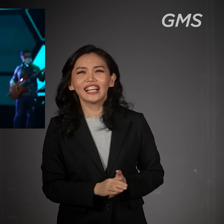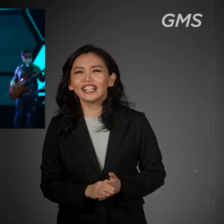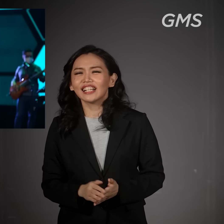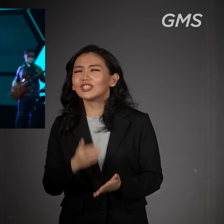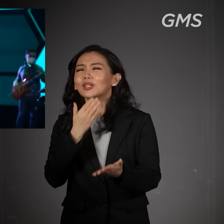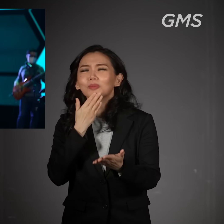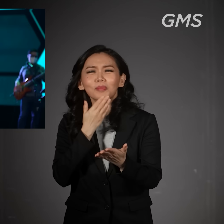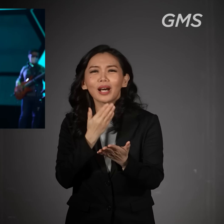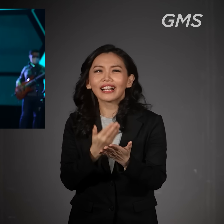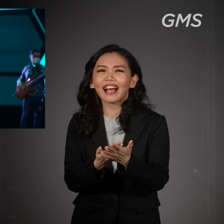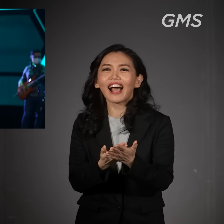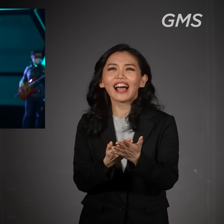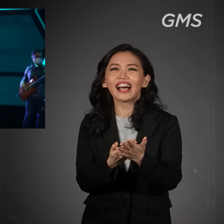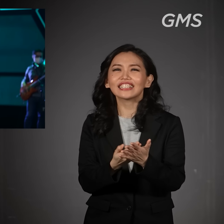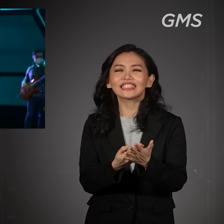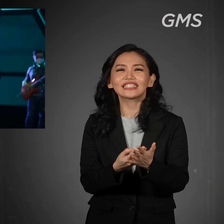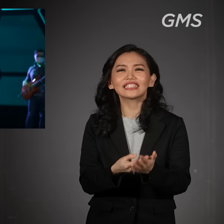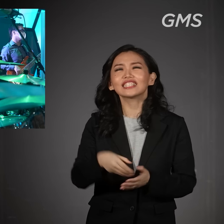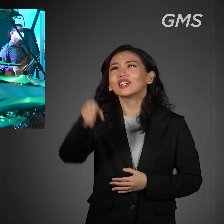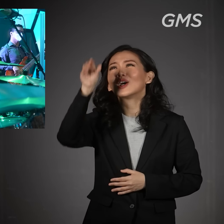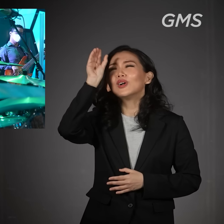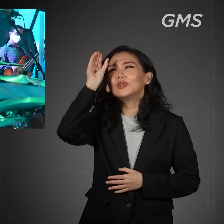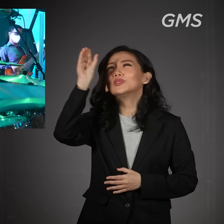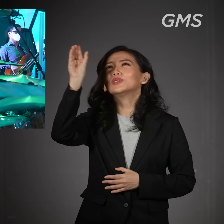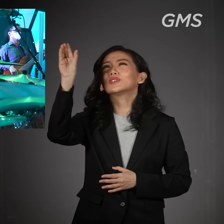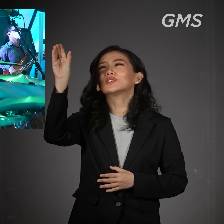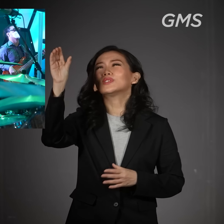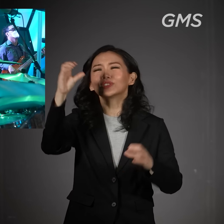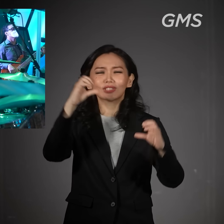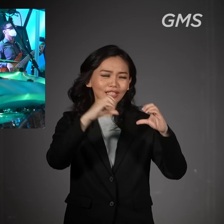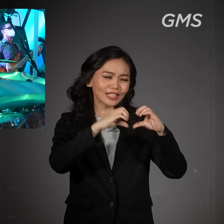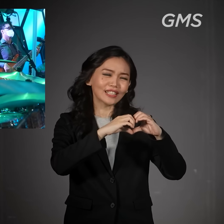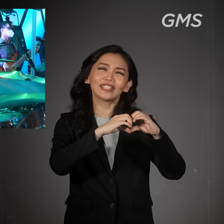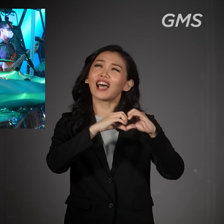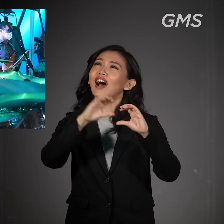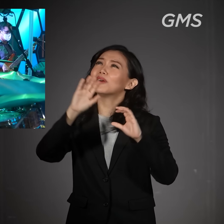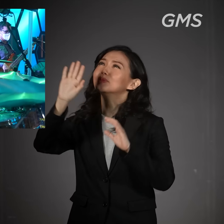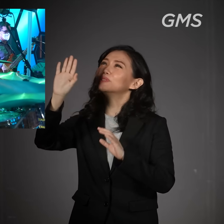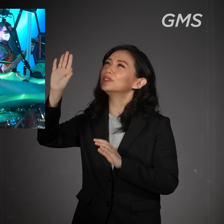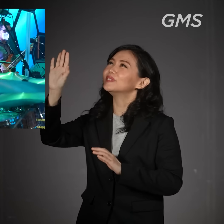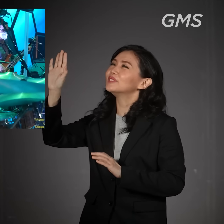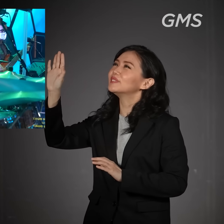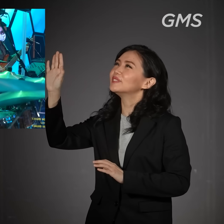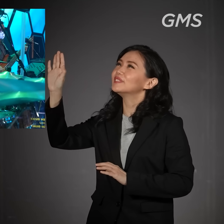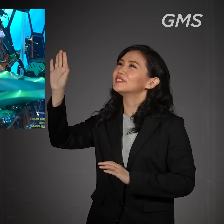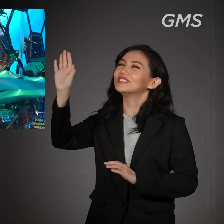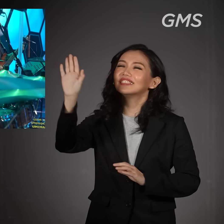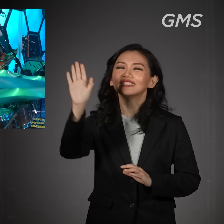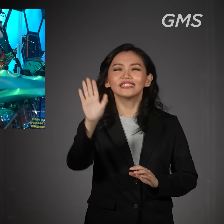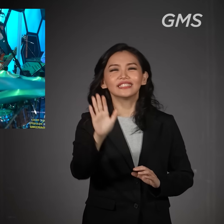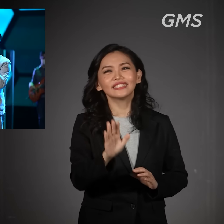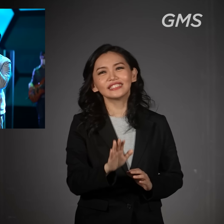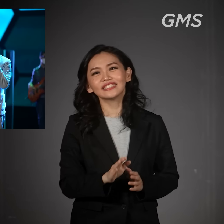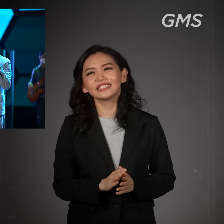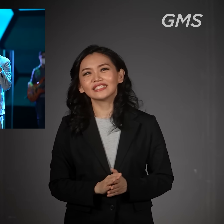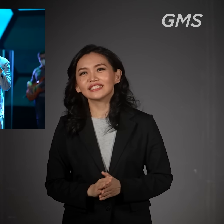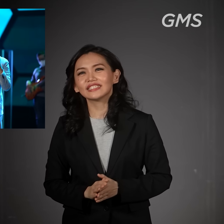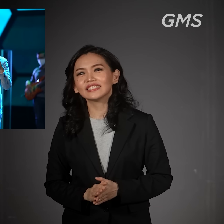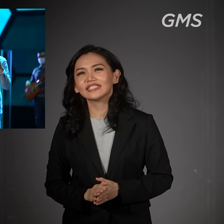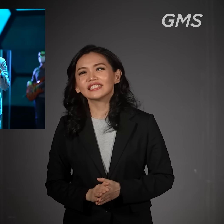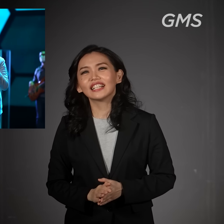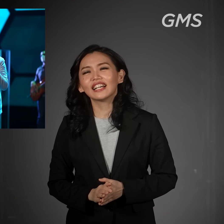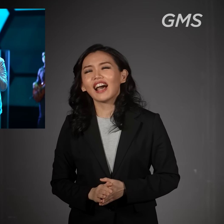Oh, terima kasih buat cinta-Mu. Ya